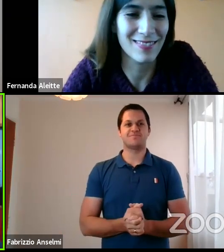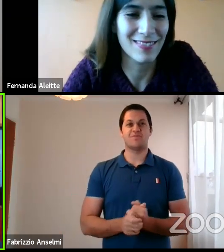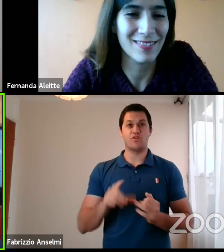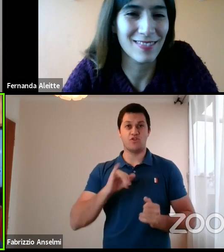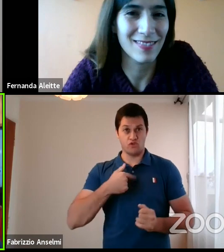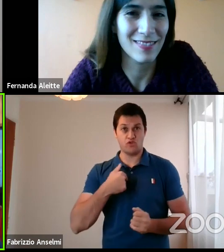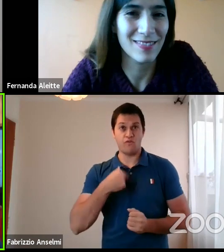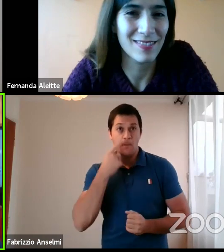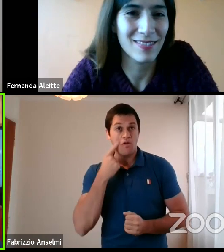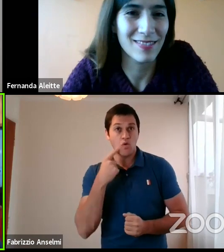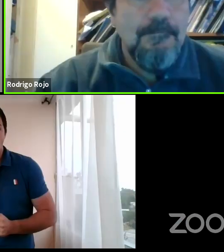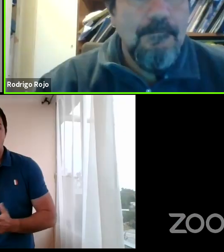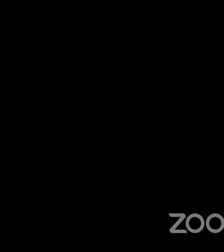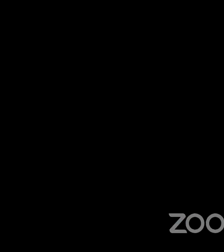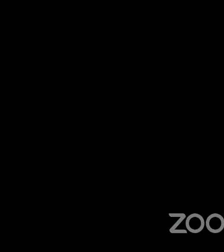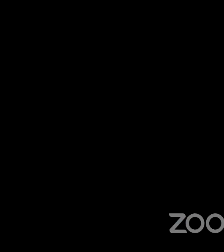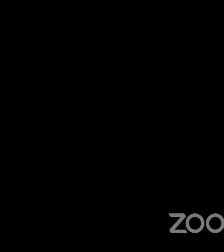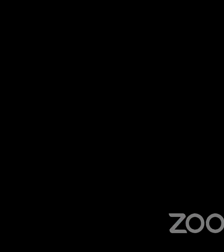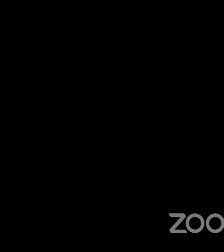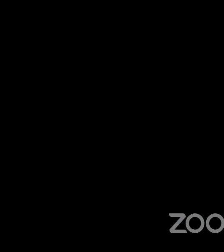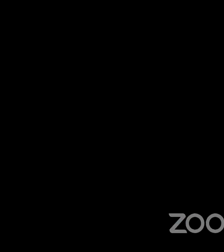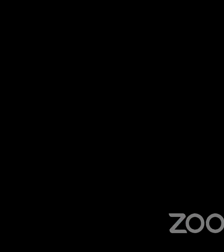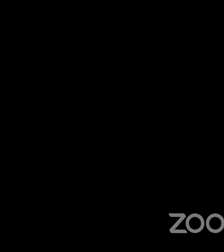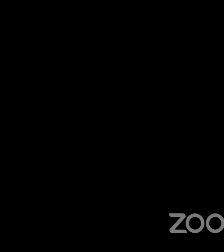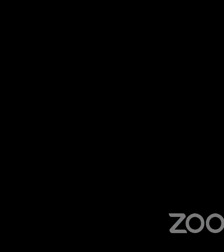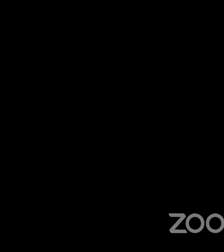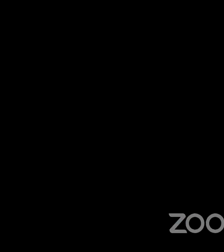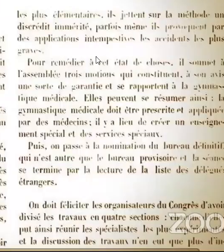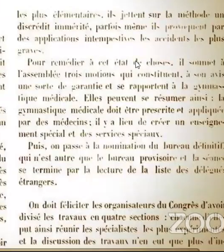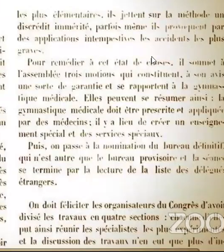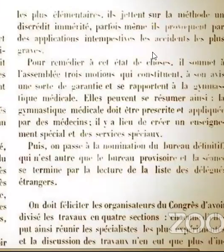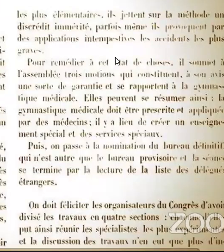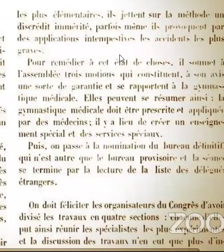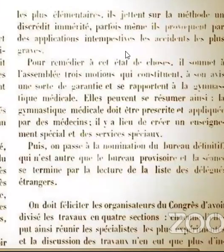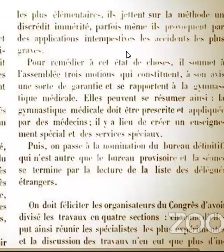¿cierto? Ya. Yo desaparezco.